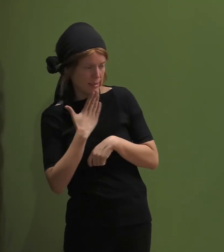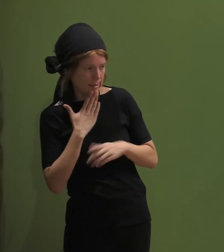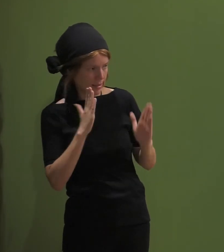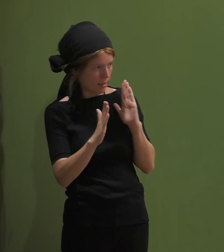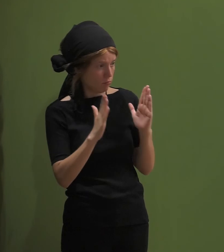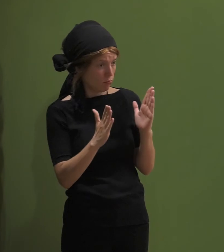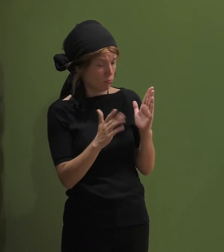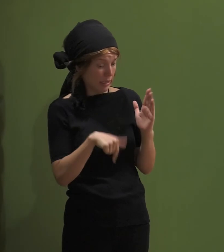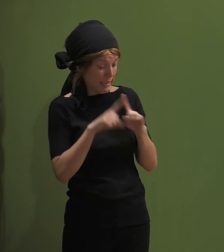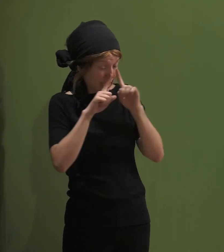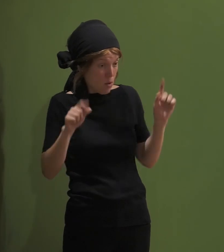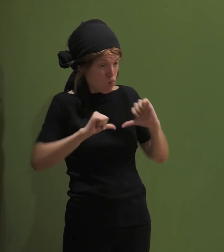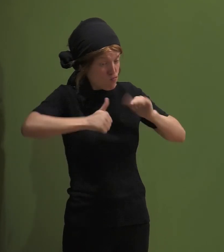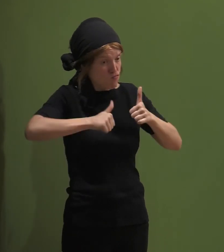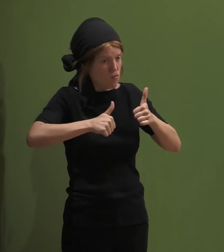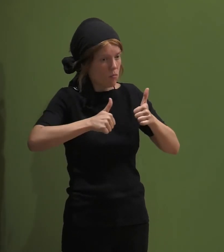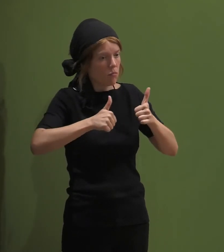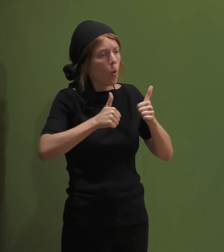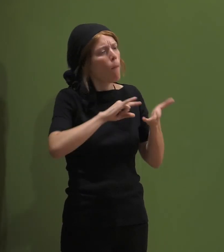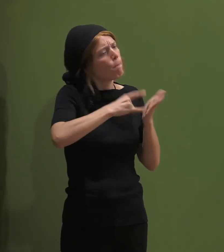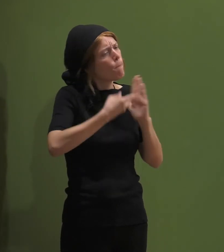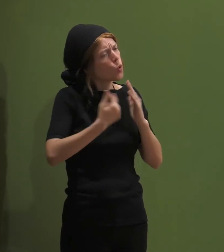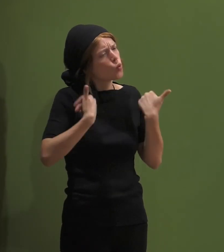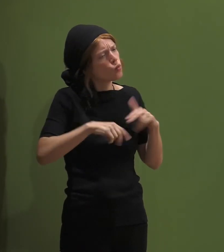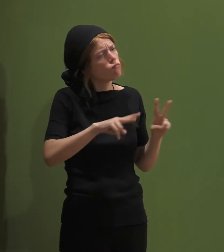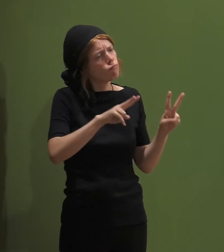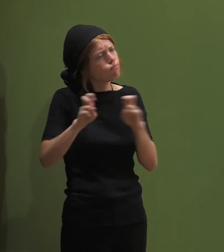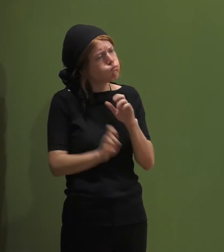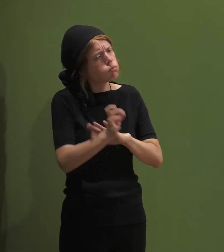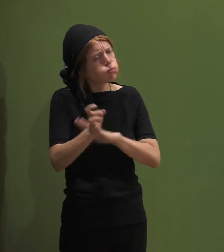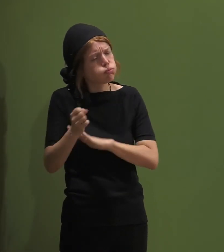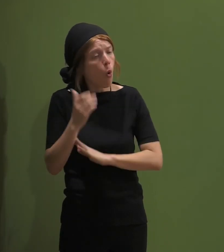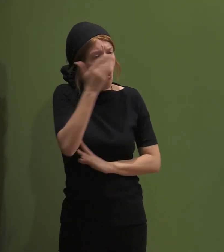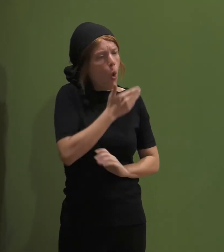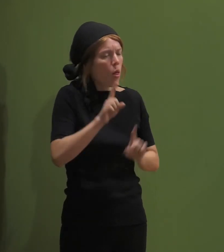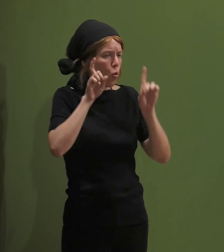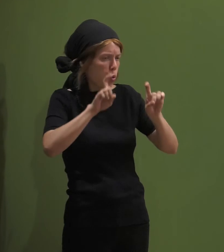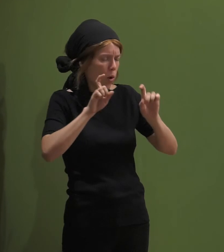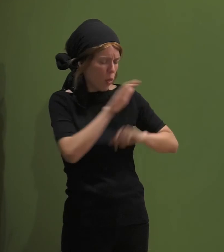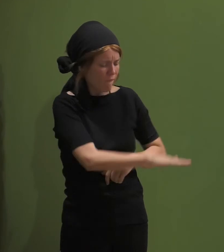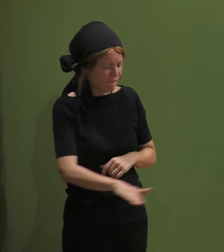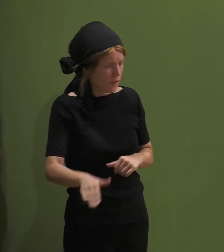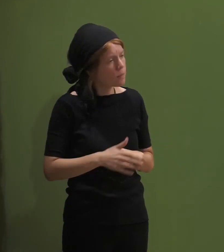empezaremos este año con una serie de proyectos ya donde incorporaremos a los propios colegios de educación infantil